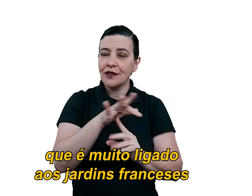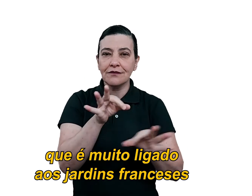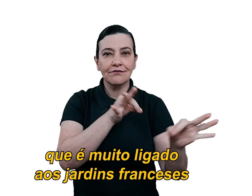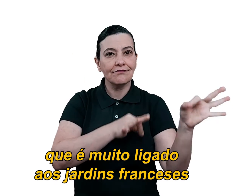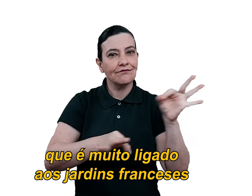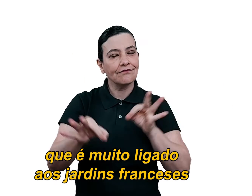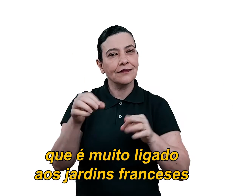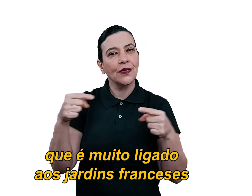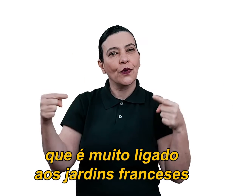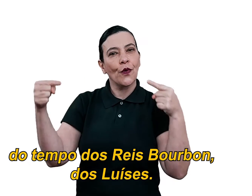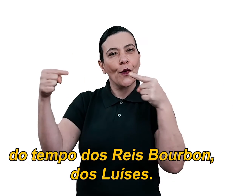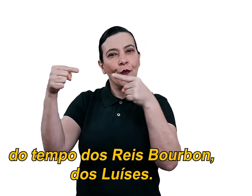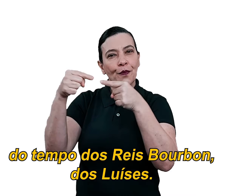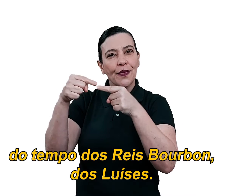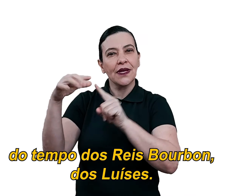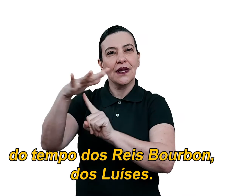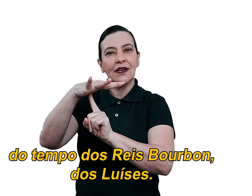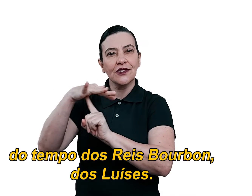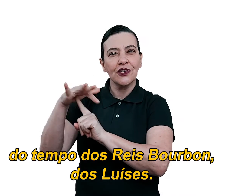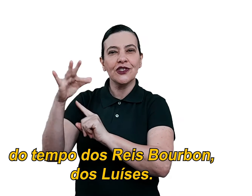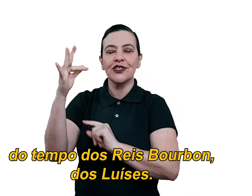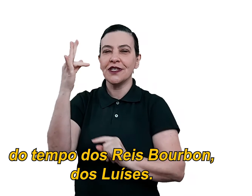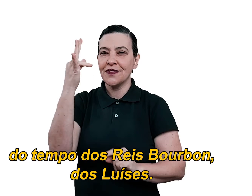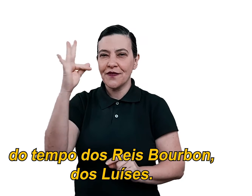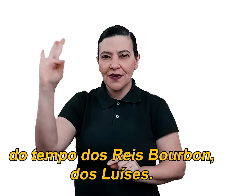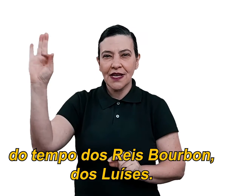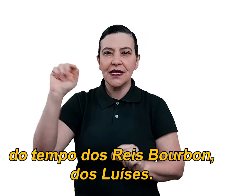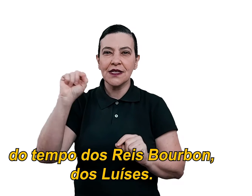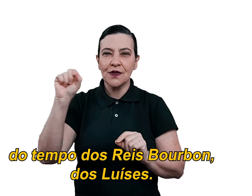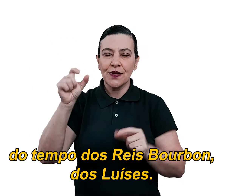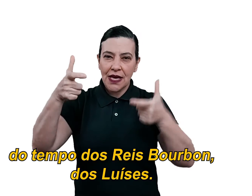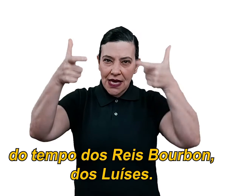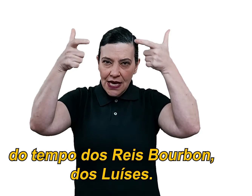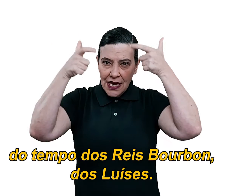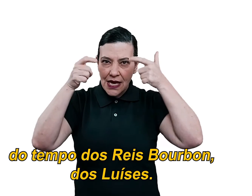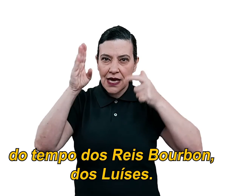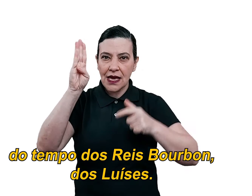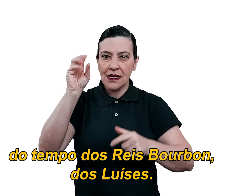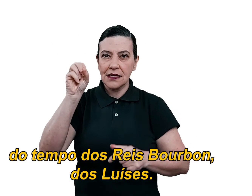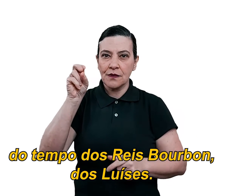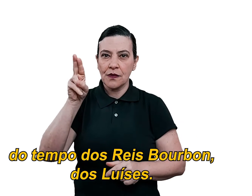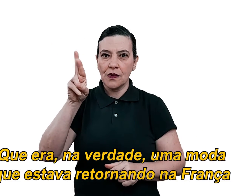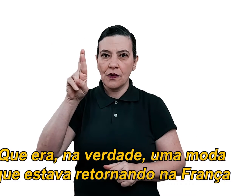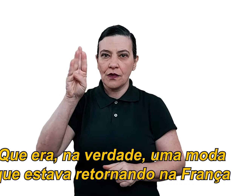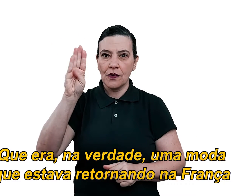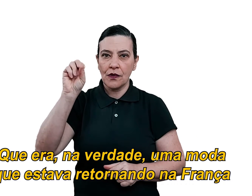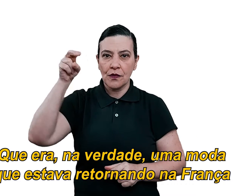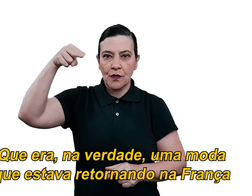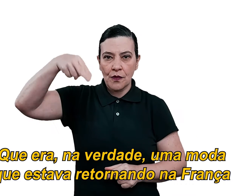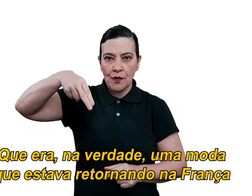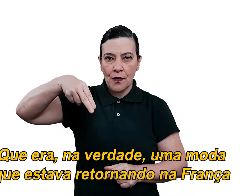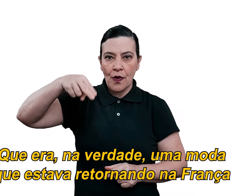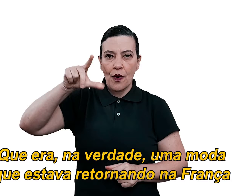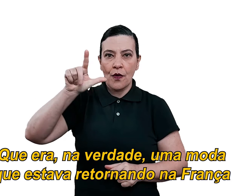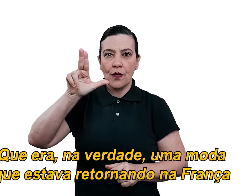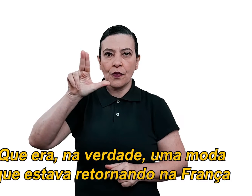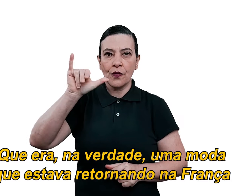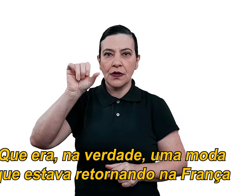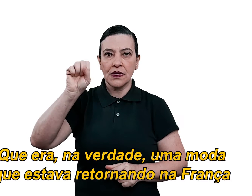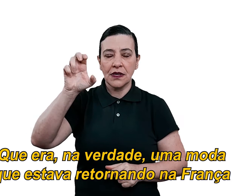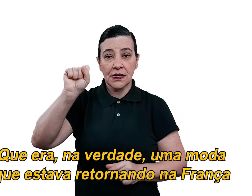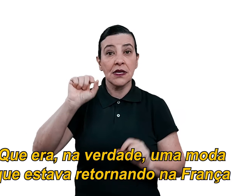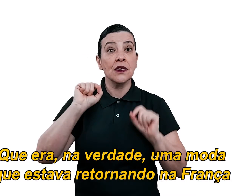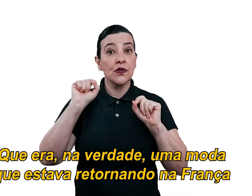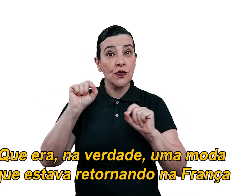aos jardins franceses do tempo dos reis Bourbon, não é, dos Luíses, que era, na verdade, uma moda que